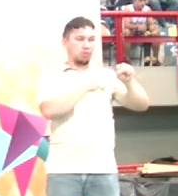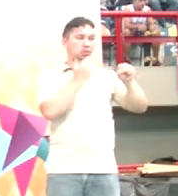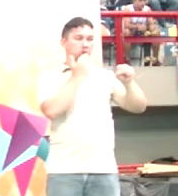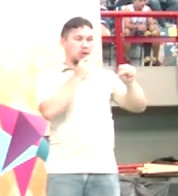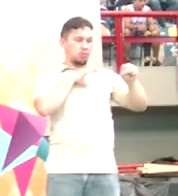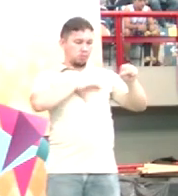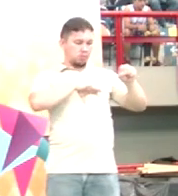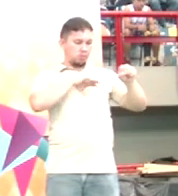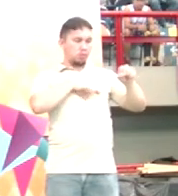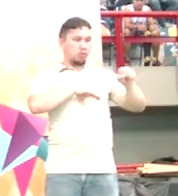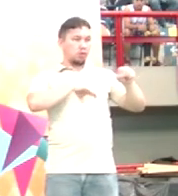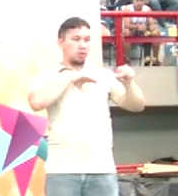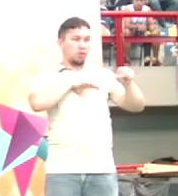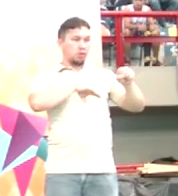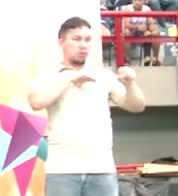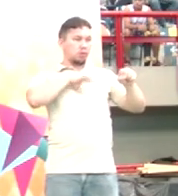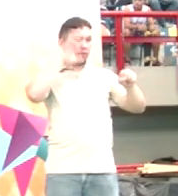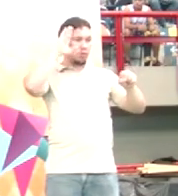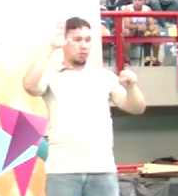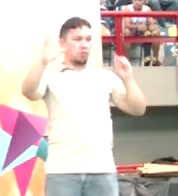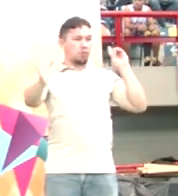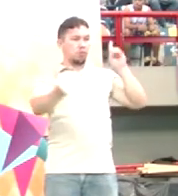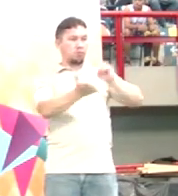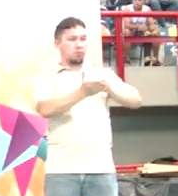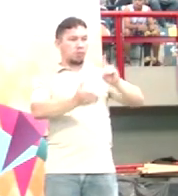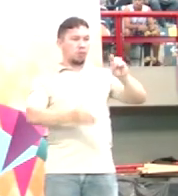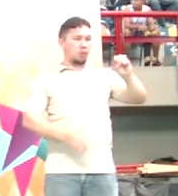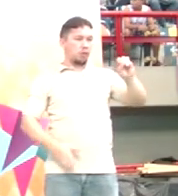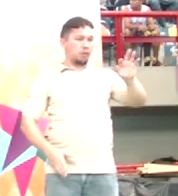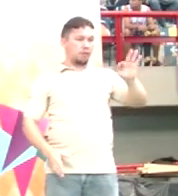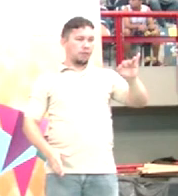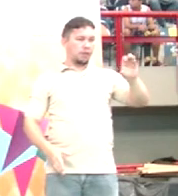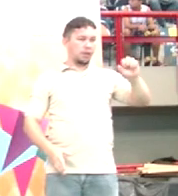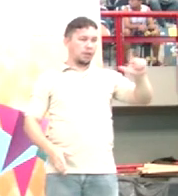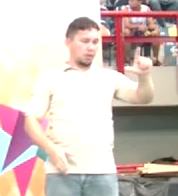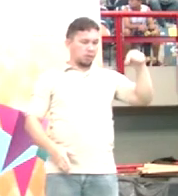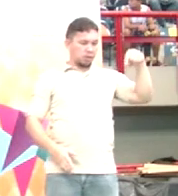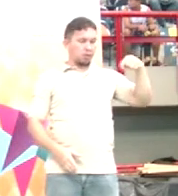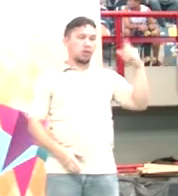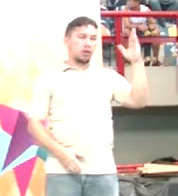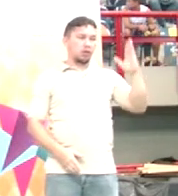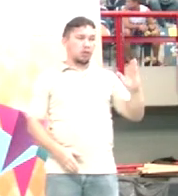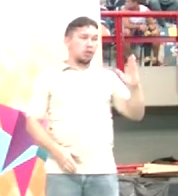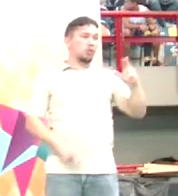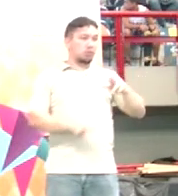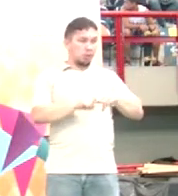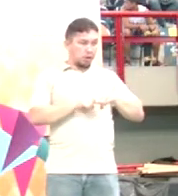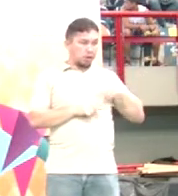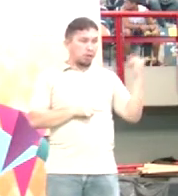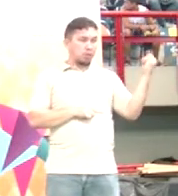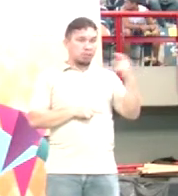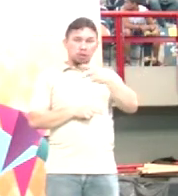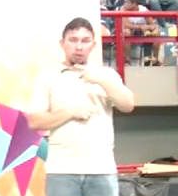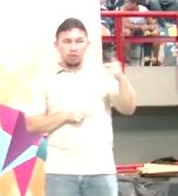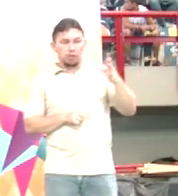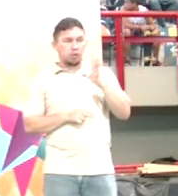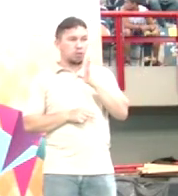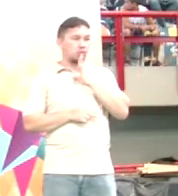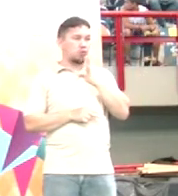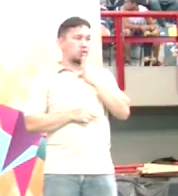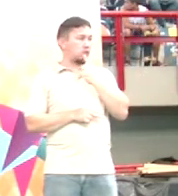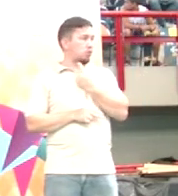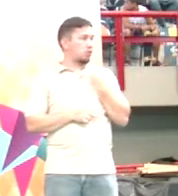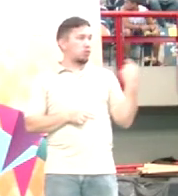língua portuguesa como a oficial, que é o caso do Brasil. E é importante que você saiba que